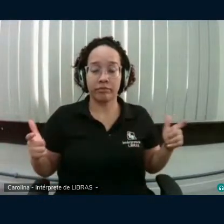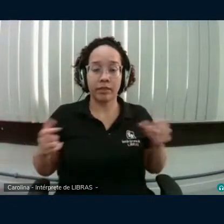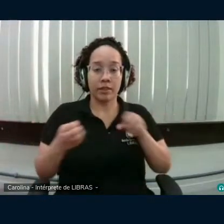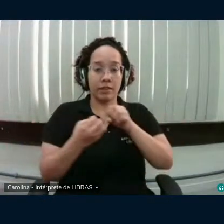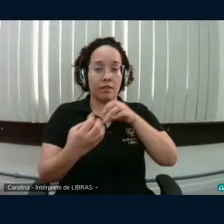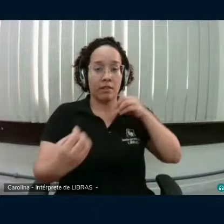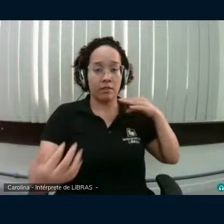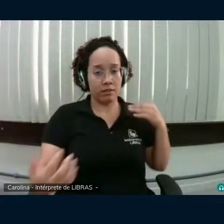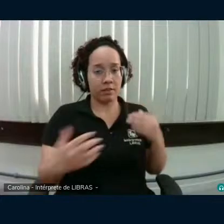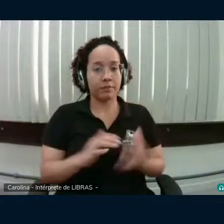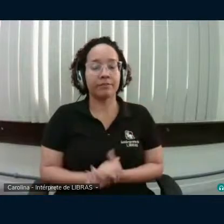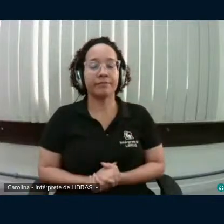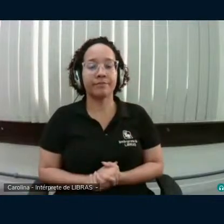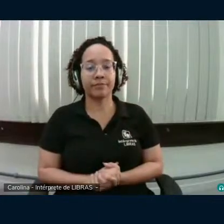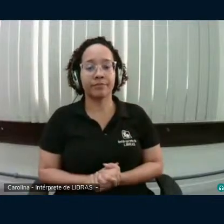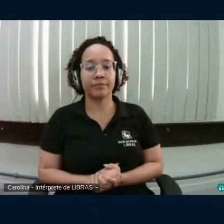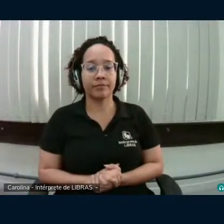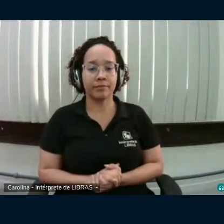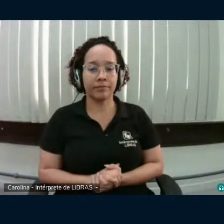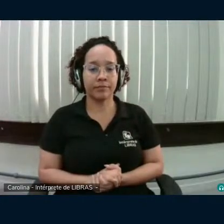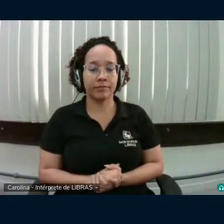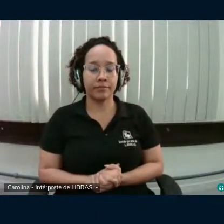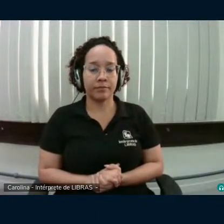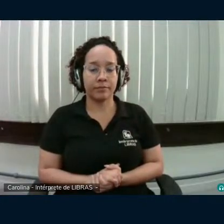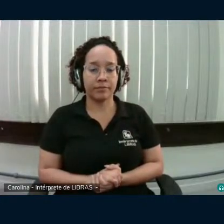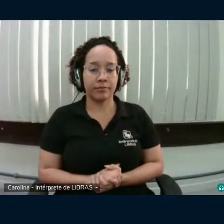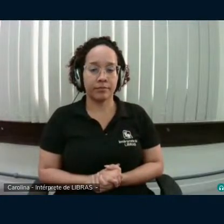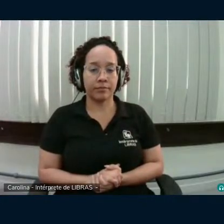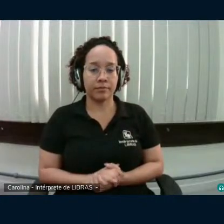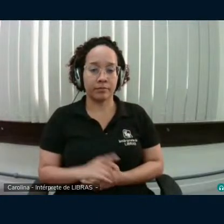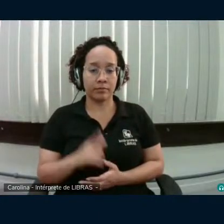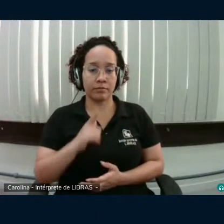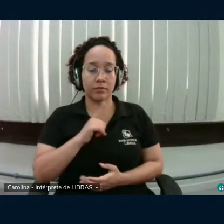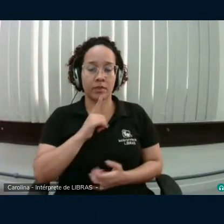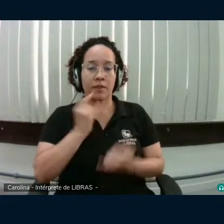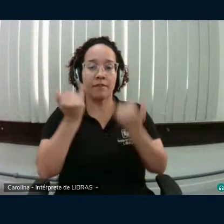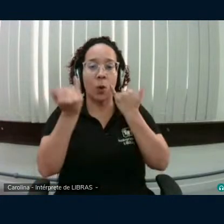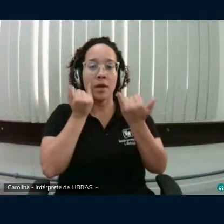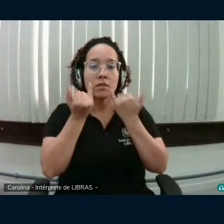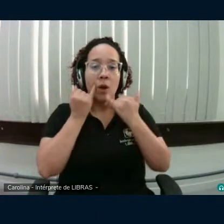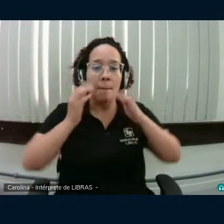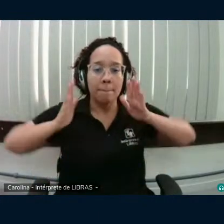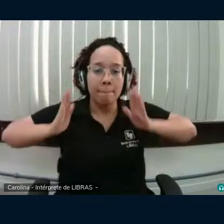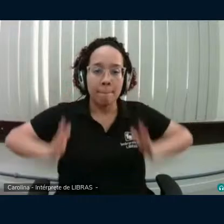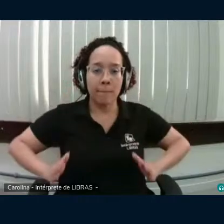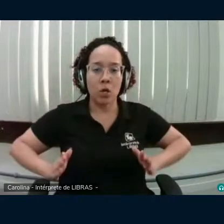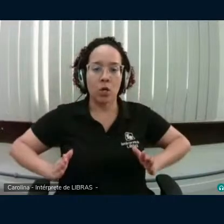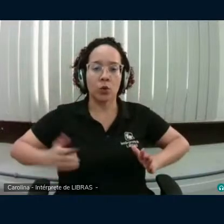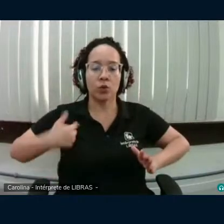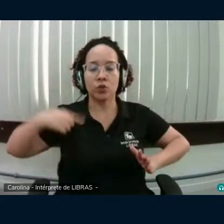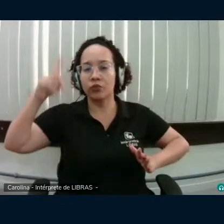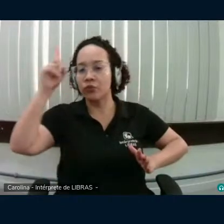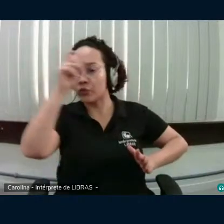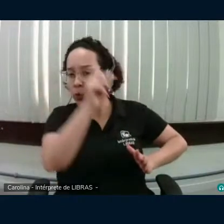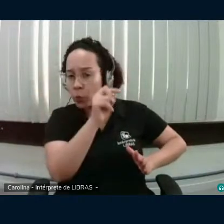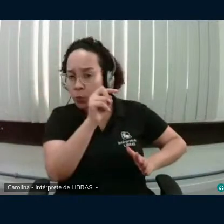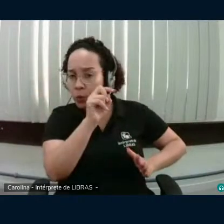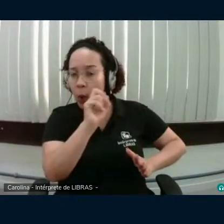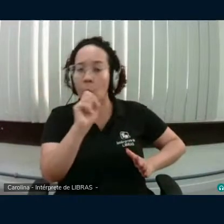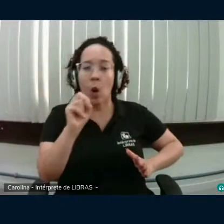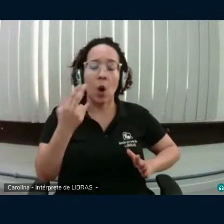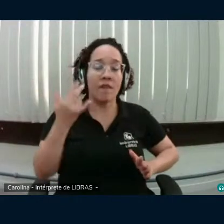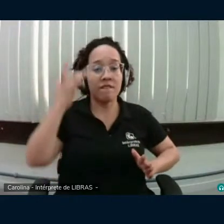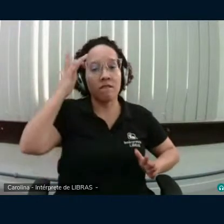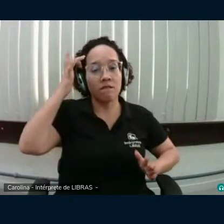né? Jonathan, esta era da informação que temos hoje dificulta ou é facilitador